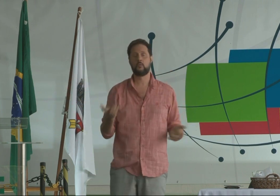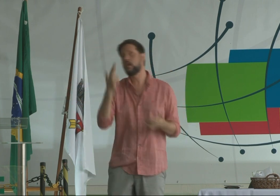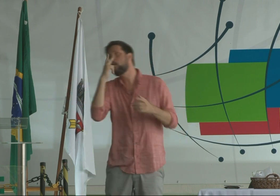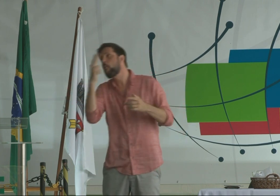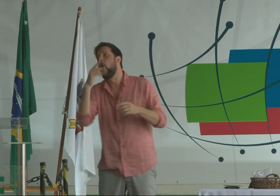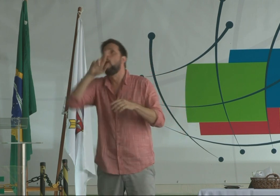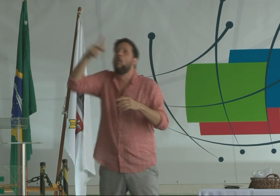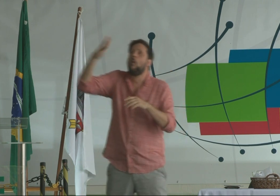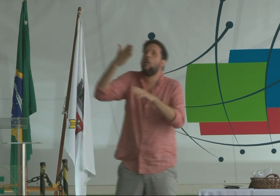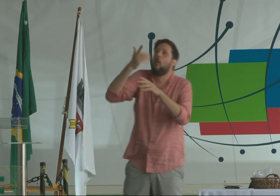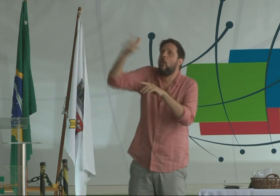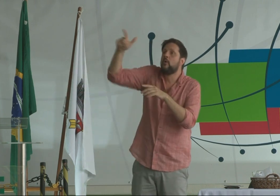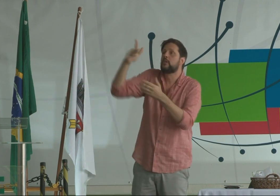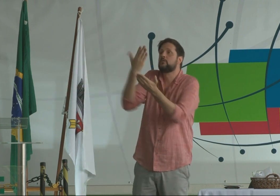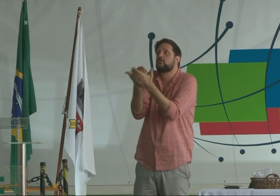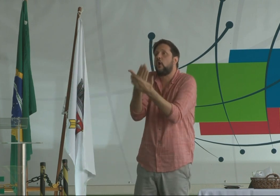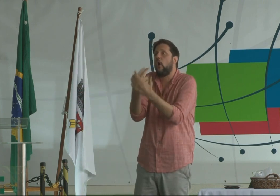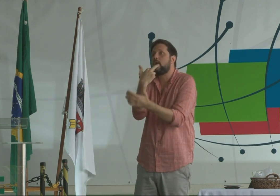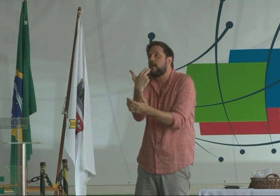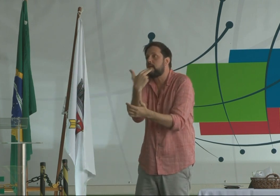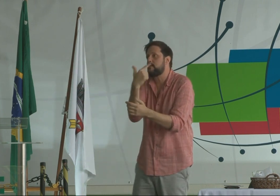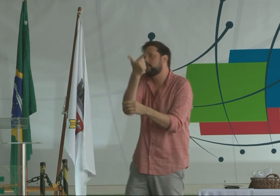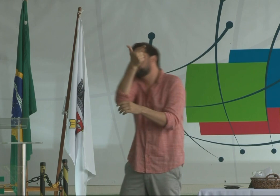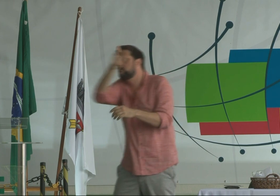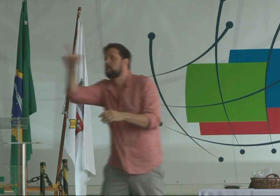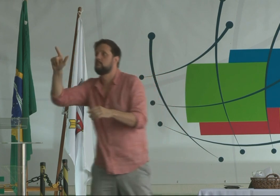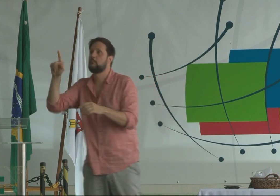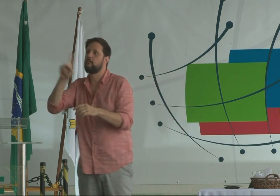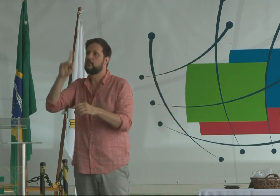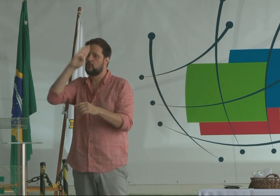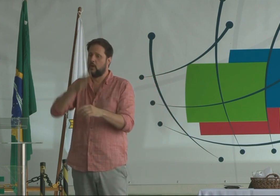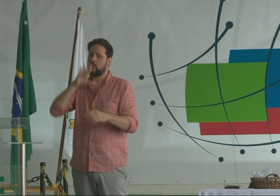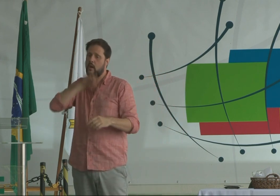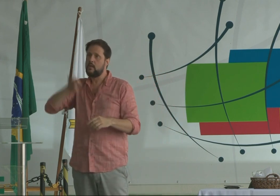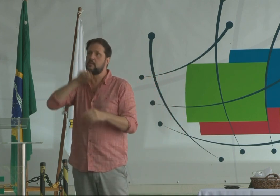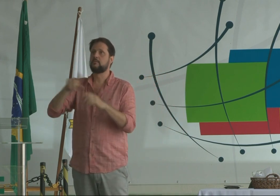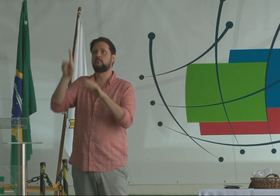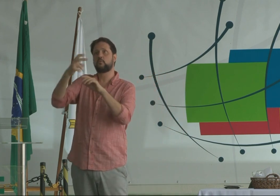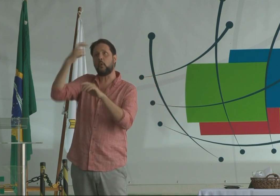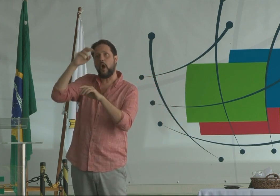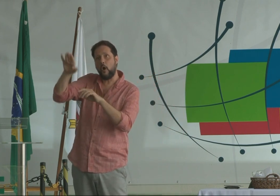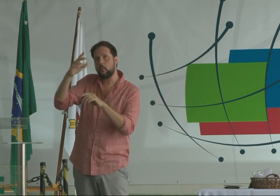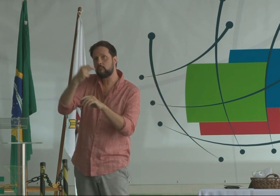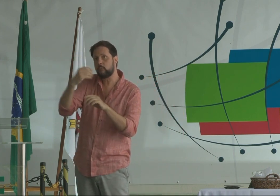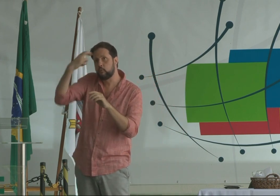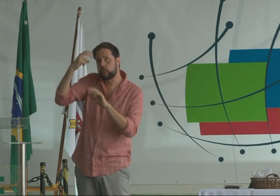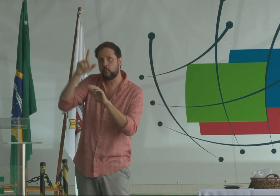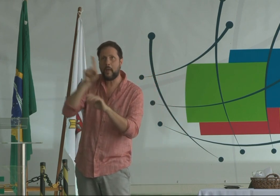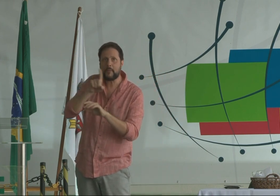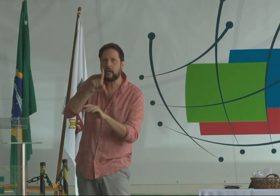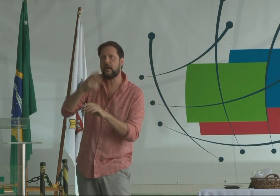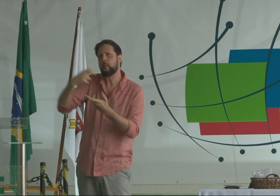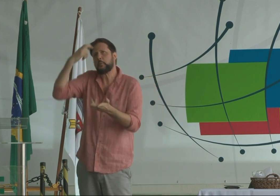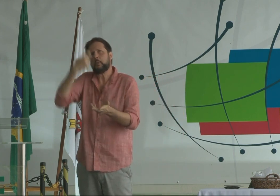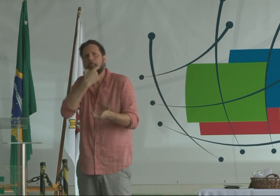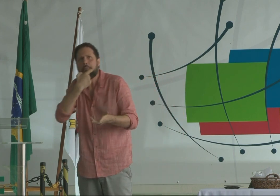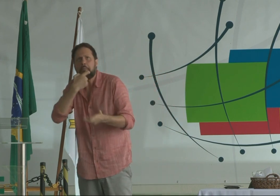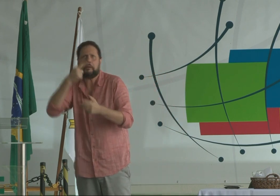em língua de sinais. Que os conteúdos sejam trabalhados em língua de sinais. Assim como ensinam uma outra língua. Envolve também a questão cultural. A gente pode